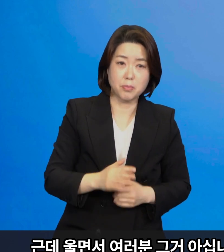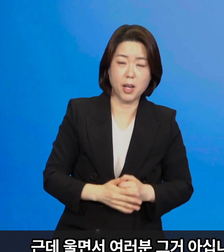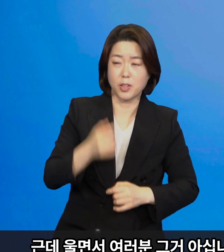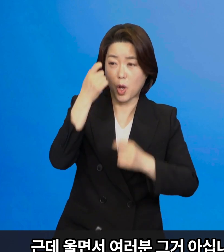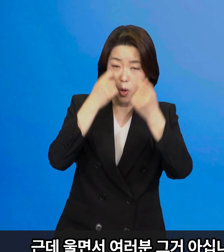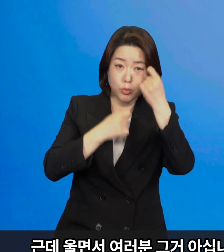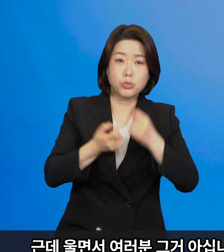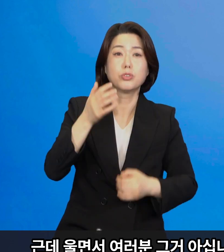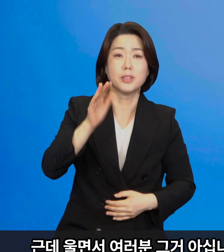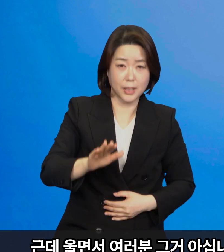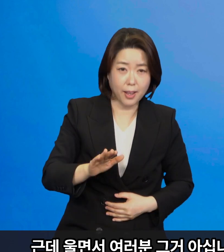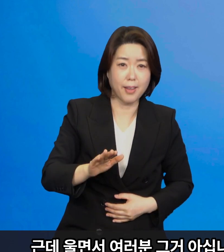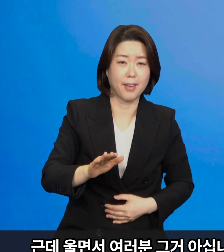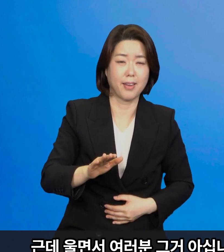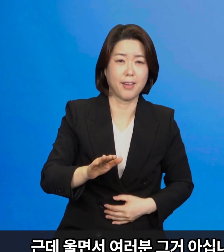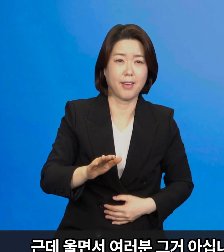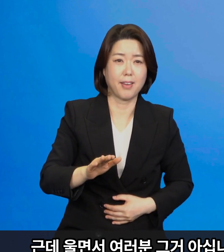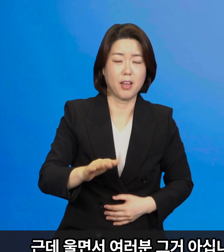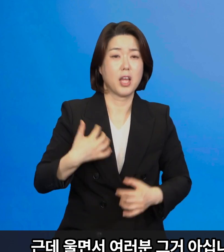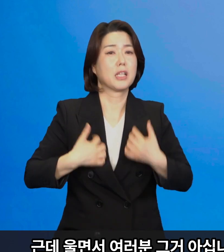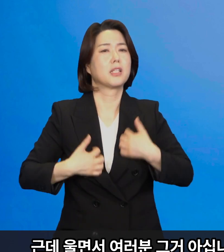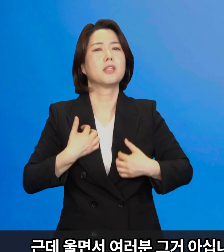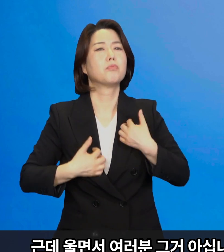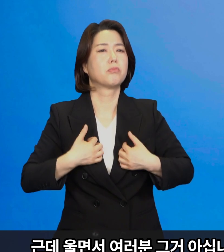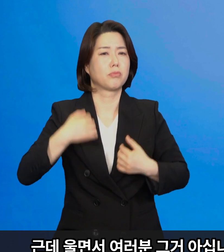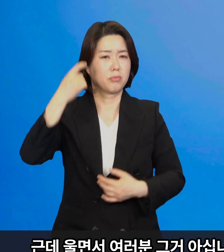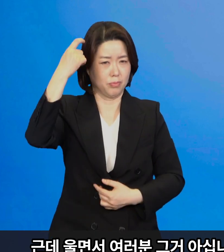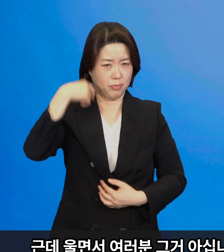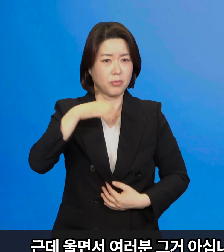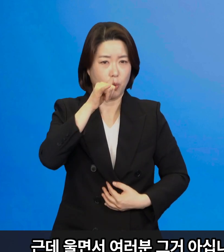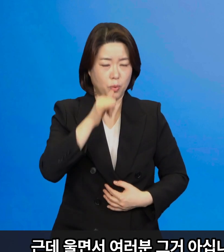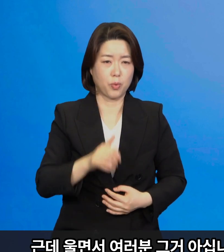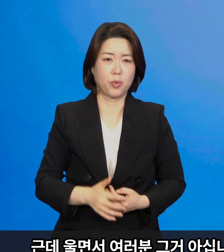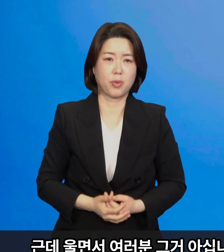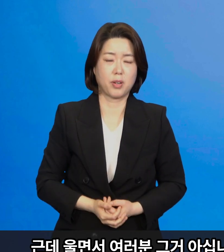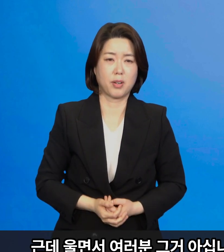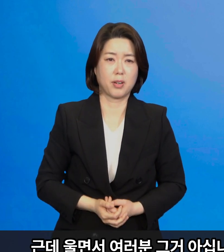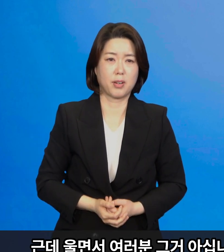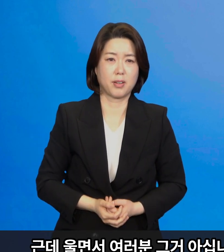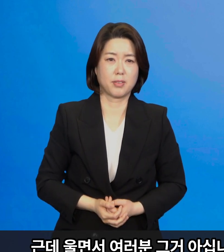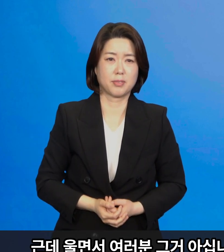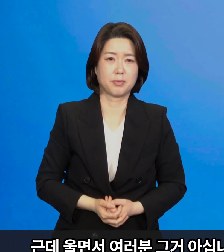그거 아십니까? 울면서 기뻐하는 거 아십니까?